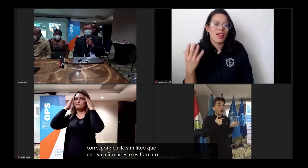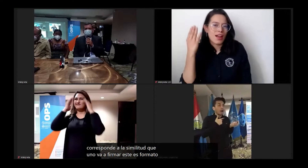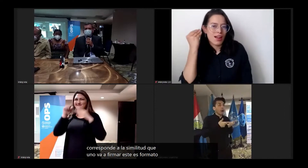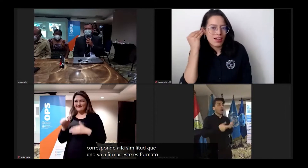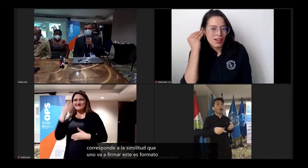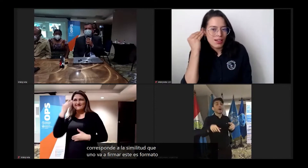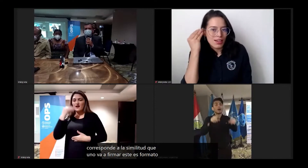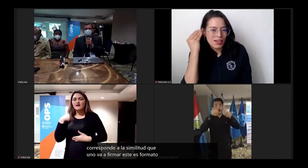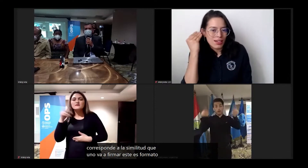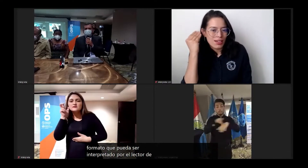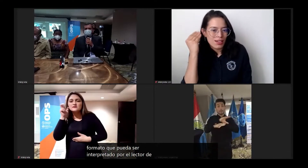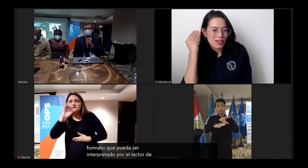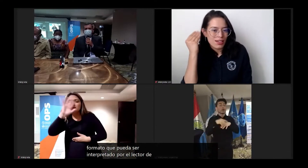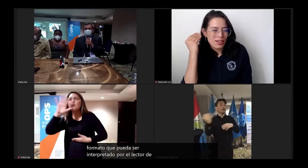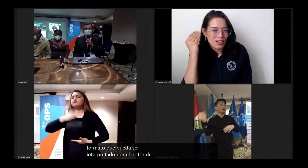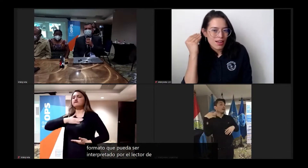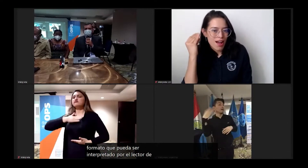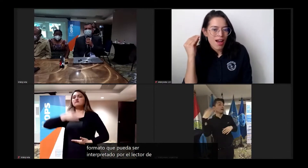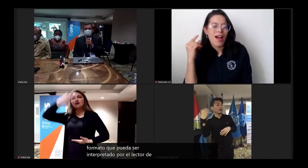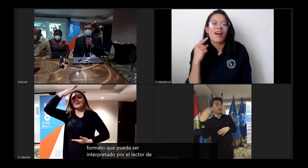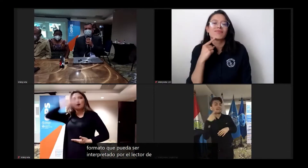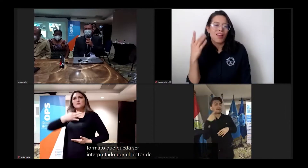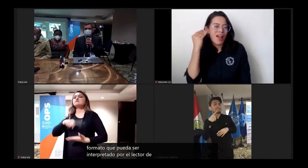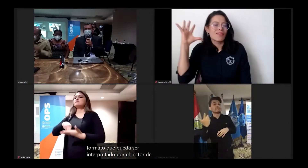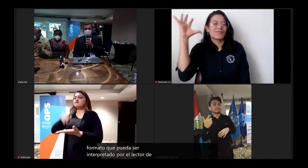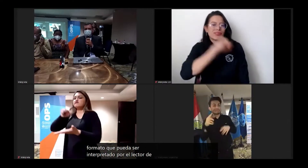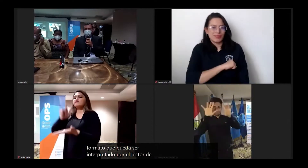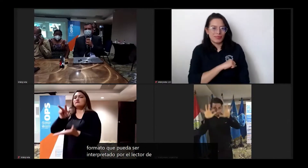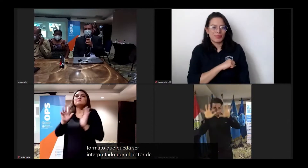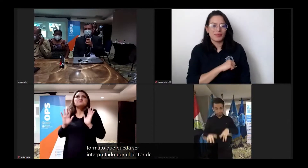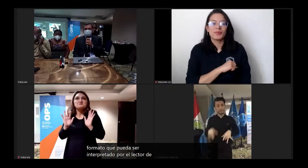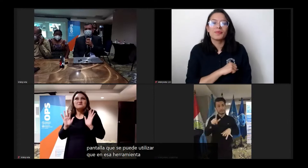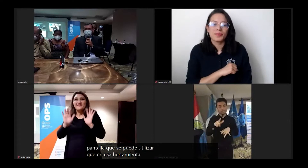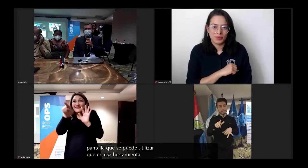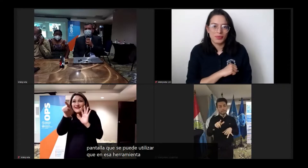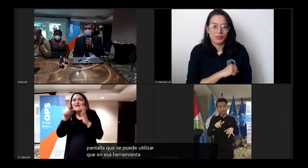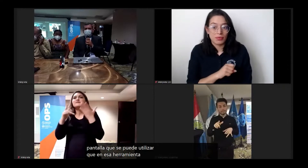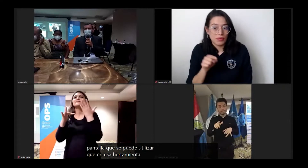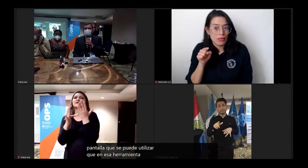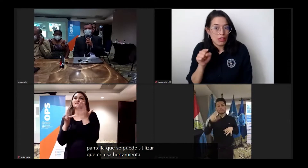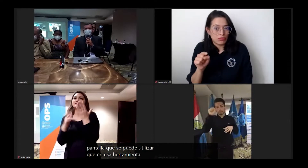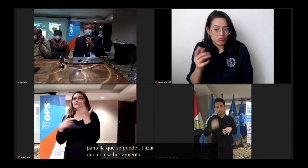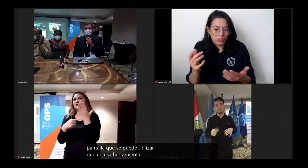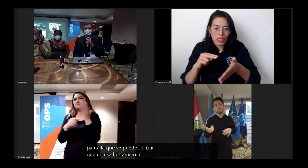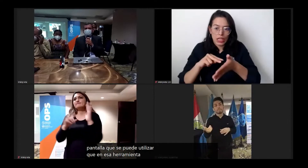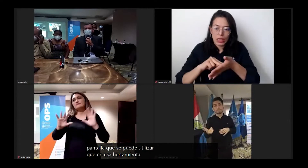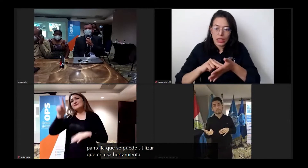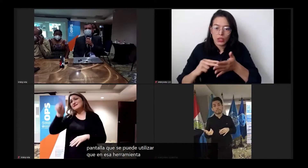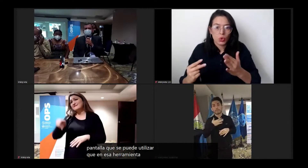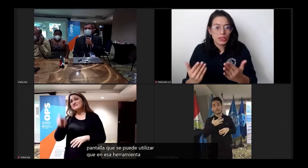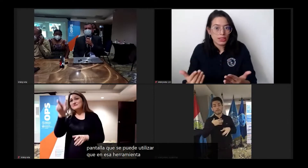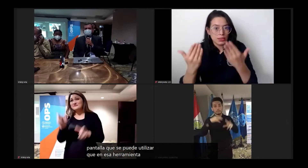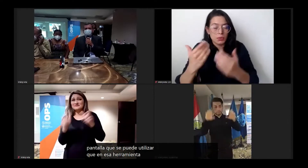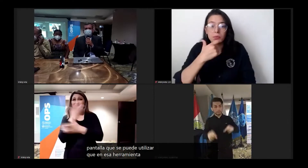lector de pantalla, que se pueda utilizar, que en esa herramienta tecnológica le permita a la persona